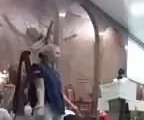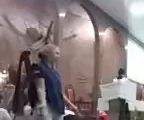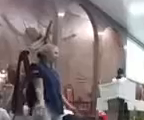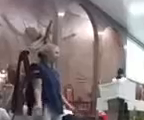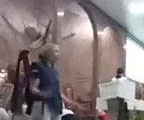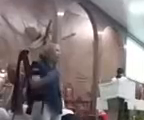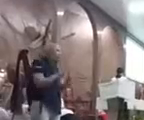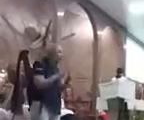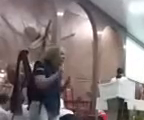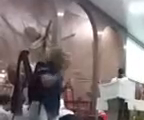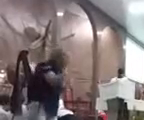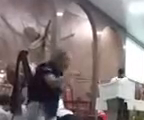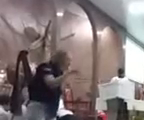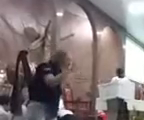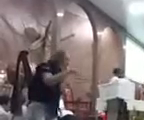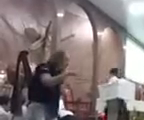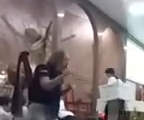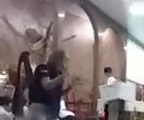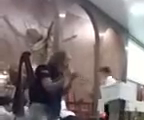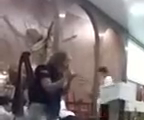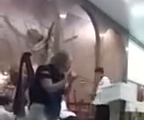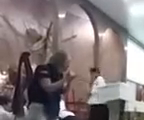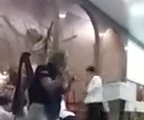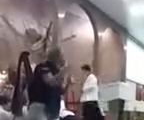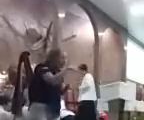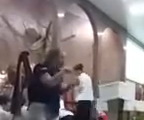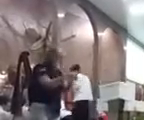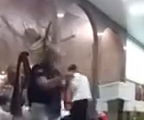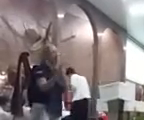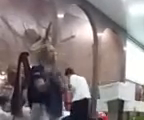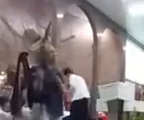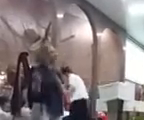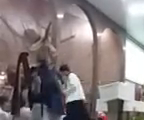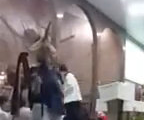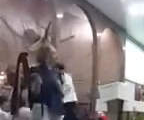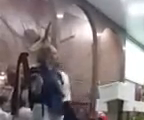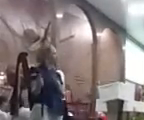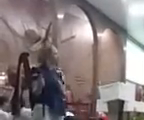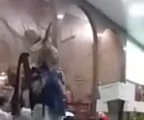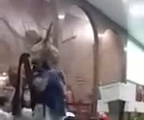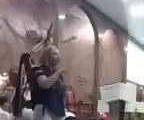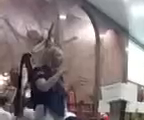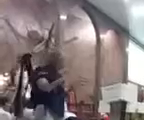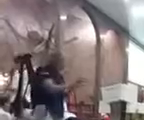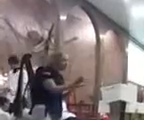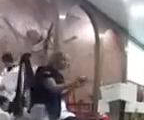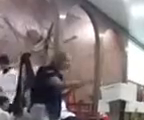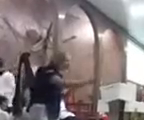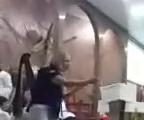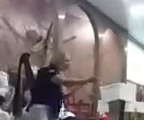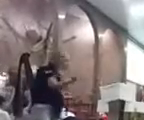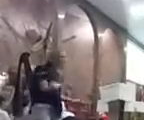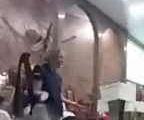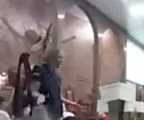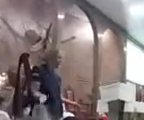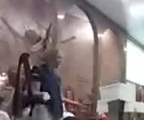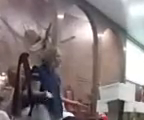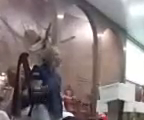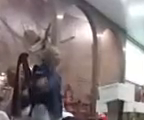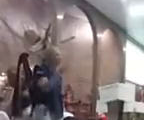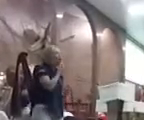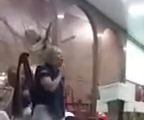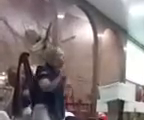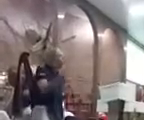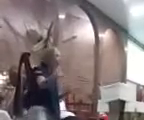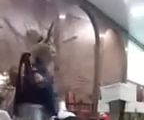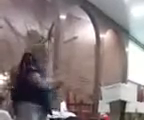Porque se você não perdoar, você também será considerado como aquele infiel jogado lá fora do banquete. Porque nesta